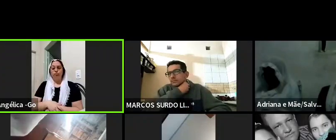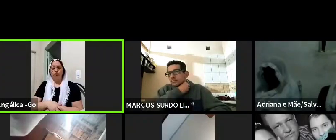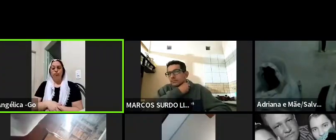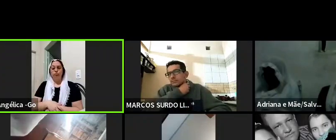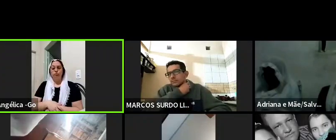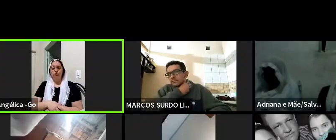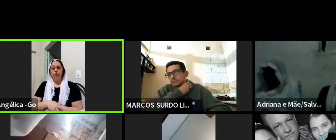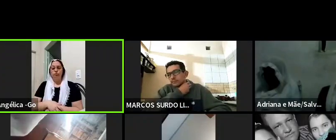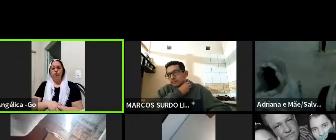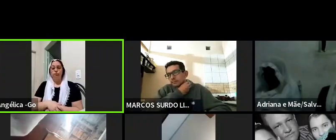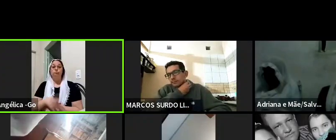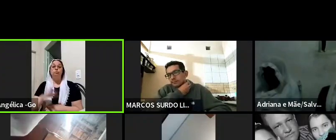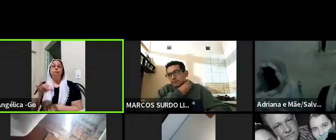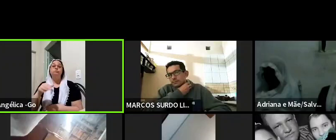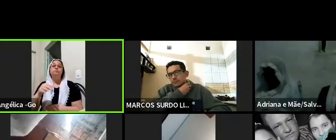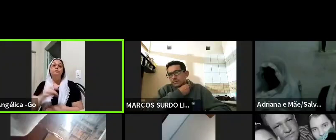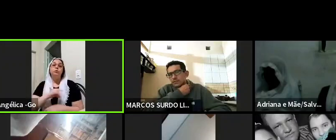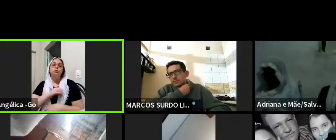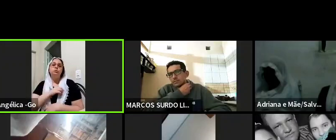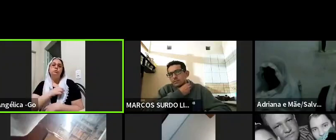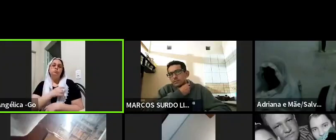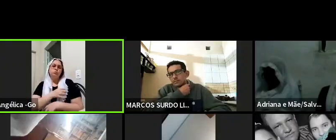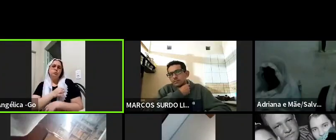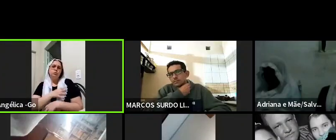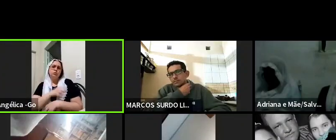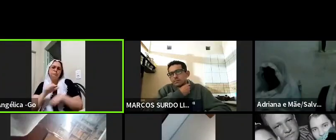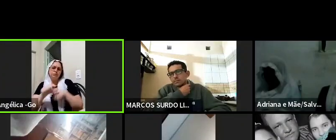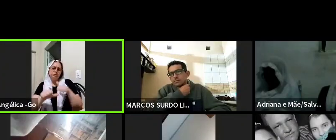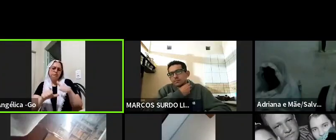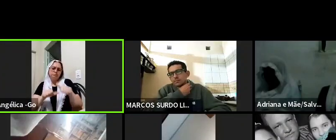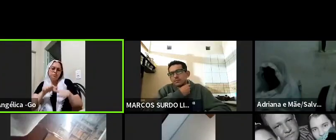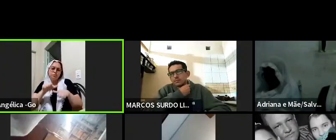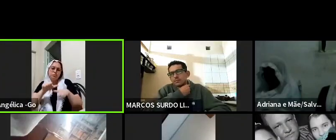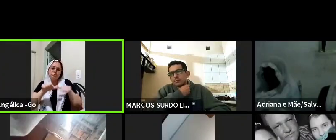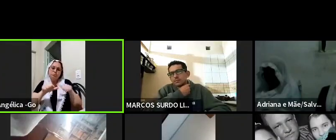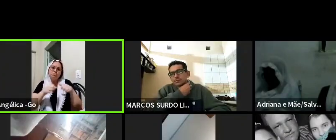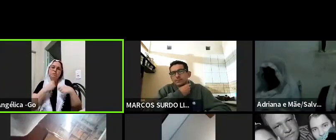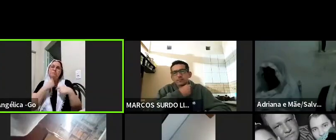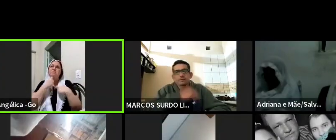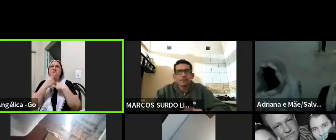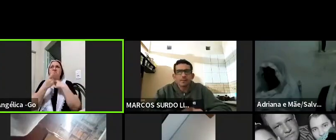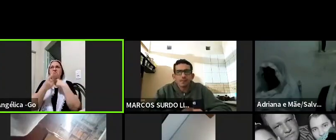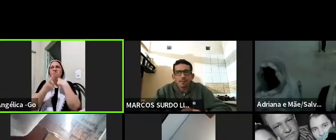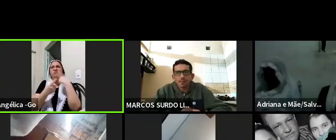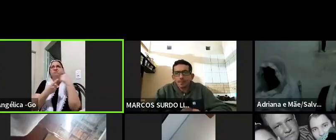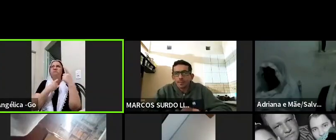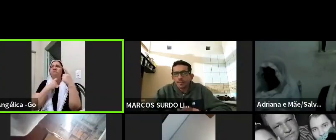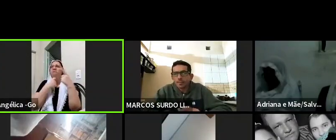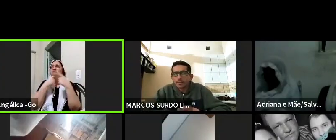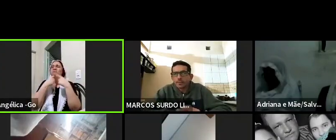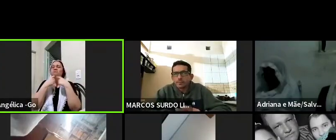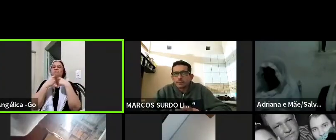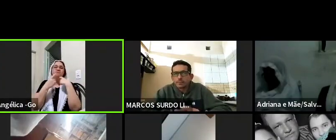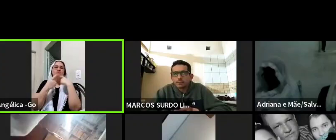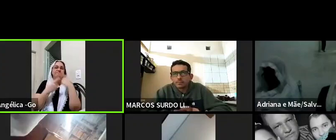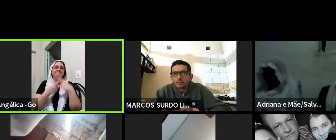será aparece na tua mente, na tua vida. Glória a Deus.